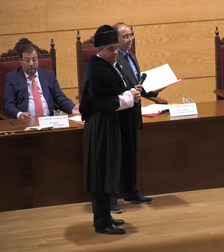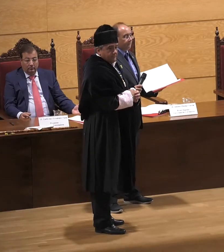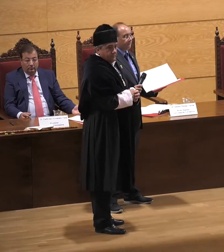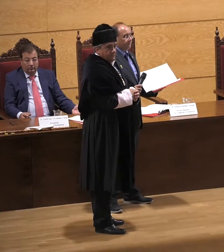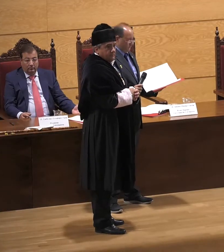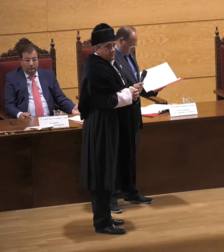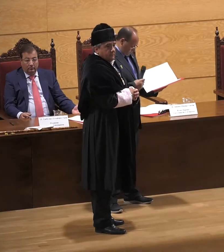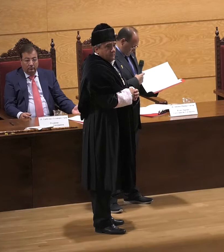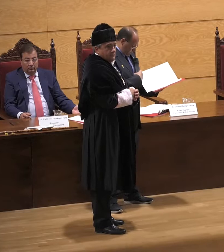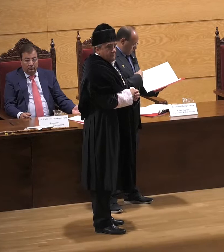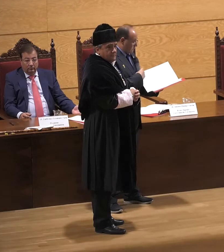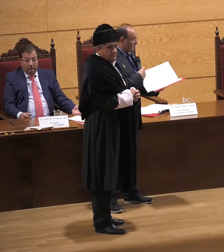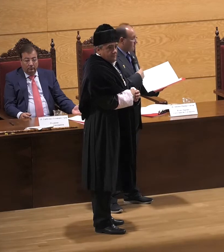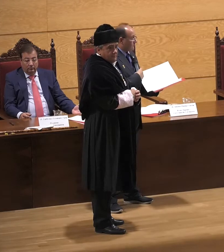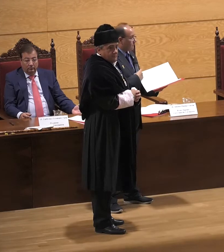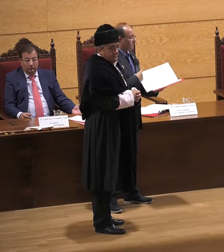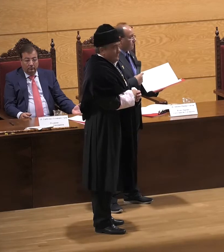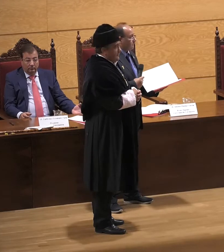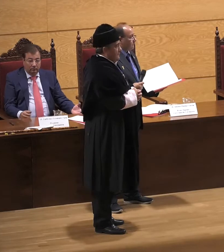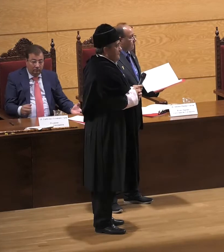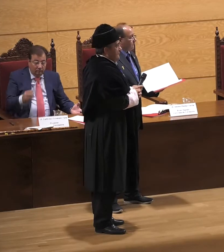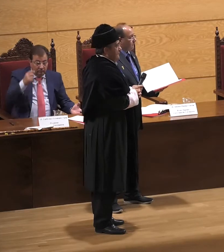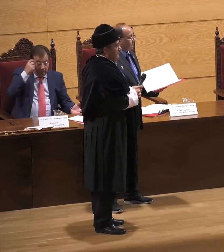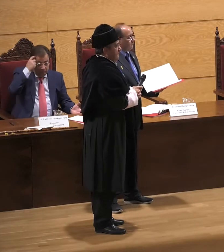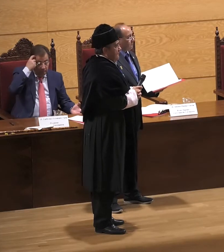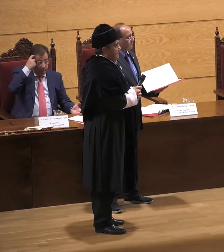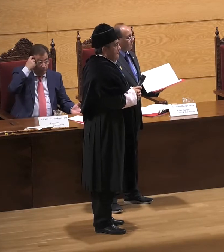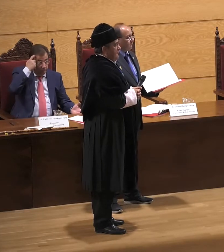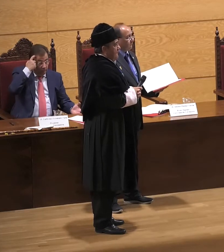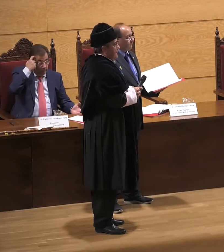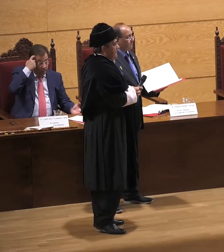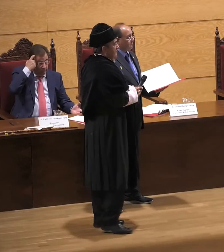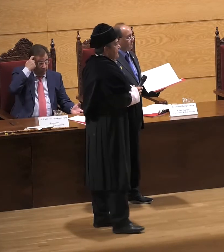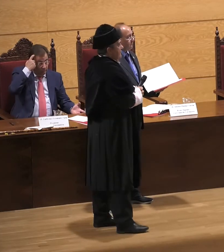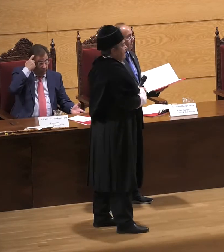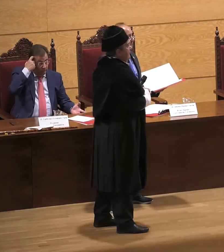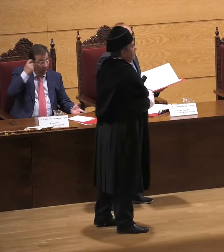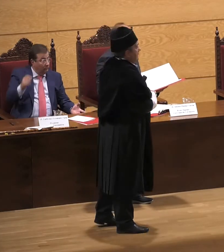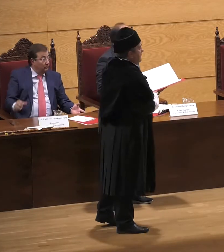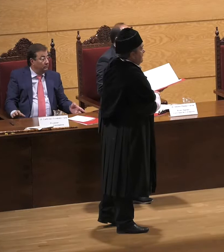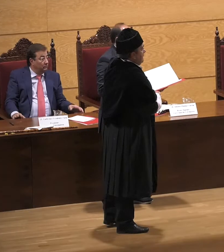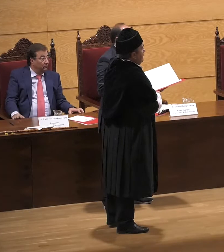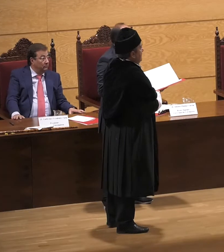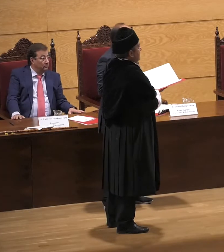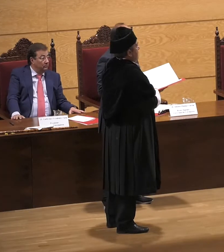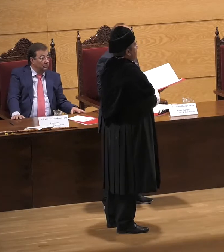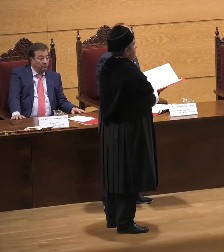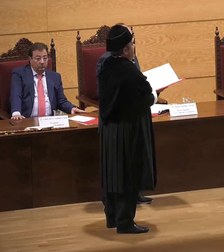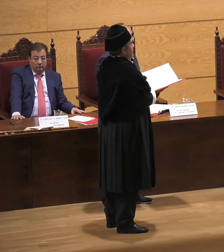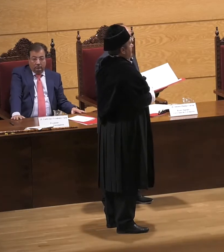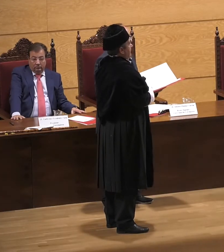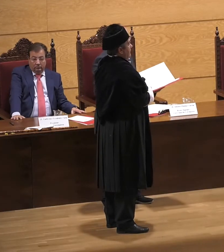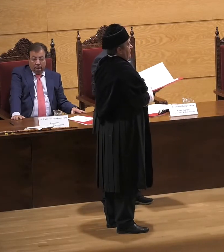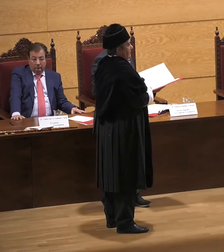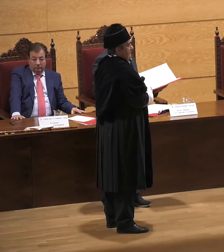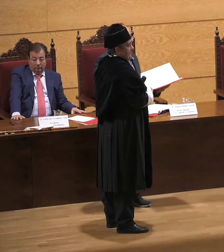Por la Facultad de Veterinaria, don Alberto Ballestín Rodríguez. Por la Facultad de Ciencias Económicas y Empresariales, doña Cristina Polo Fernández y